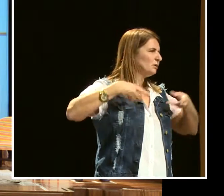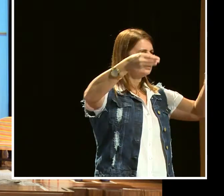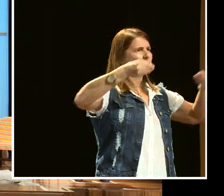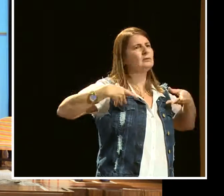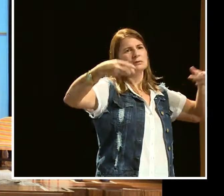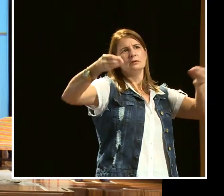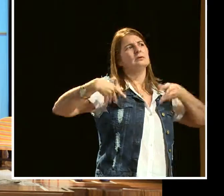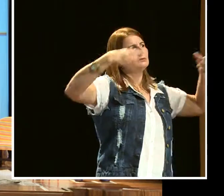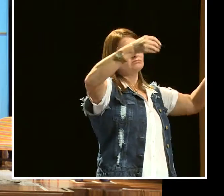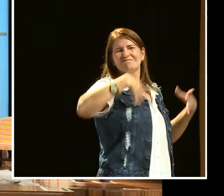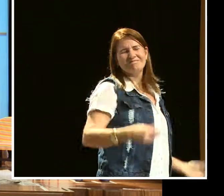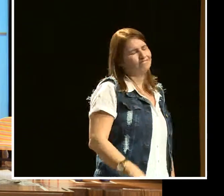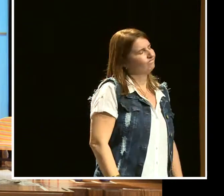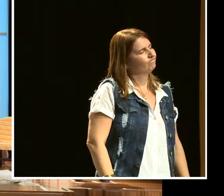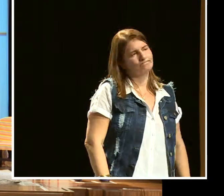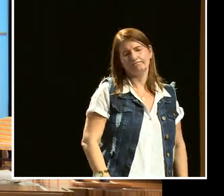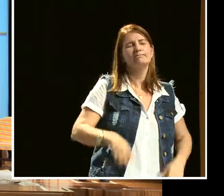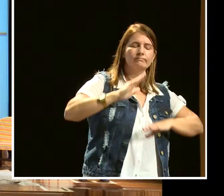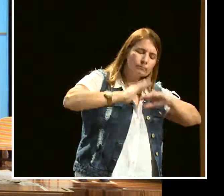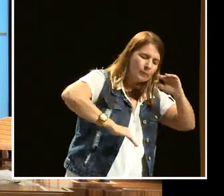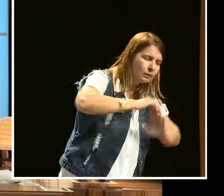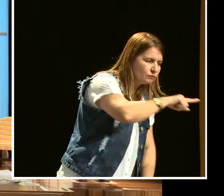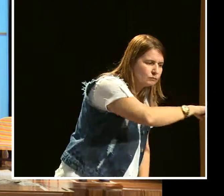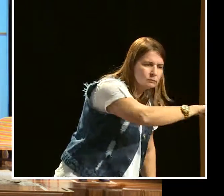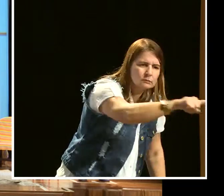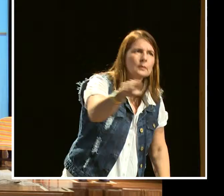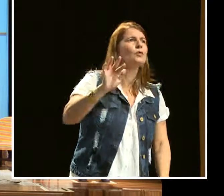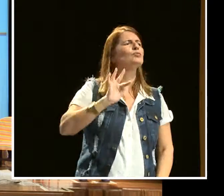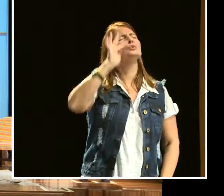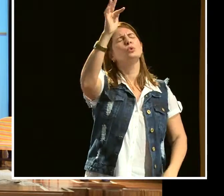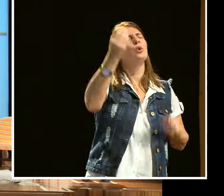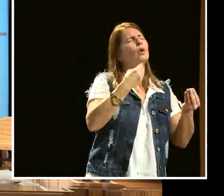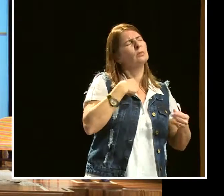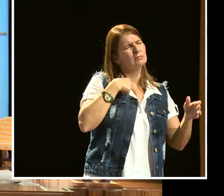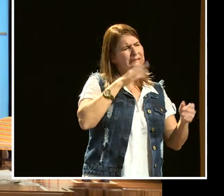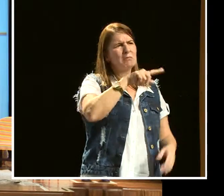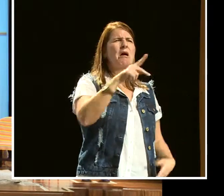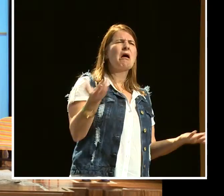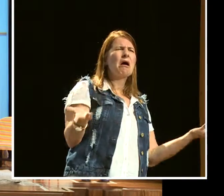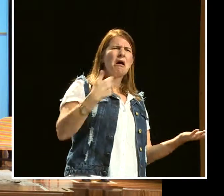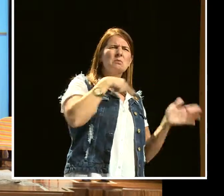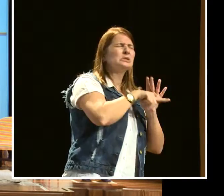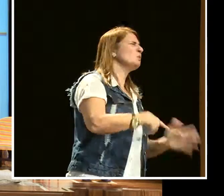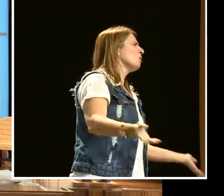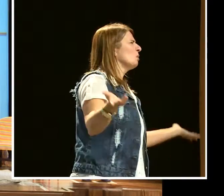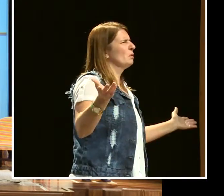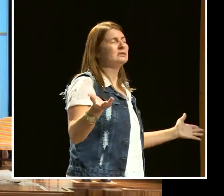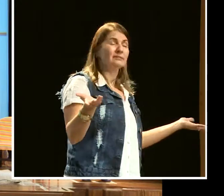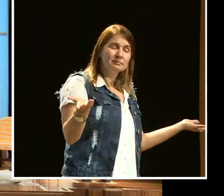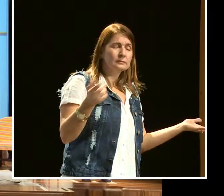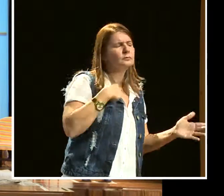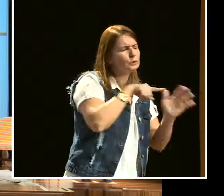somente despejar sobre o aluno um conteúdo. Não é isso. O processo de prática envolve